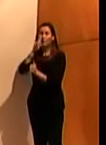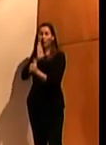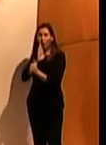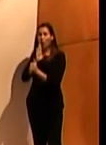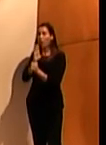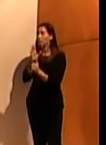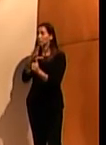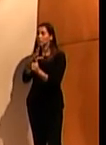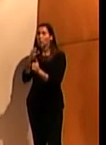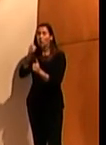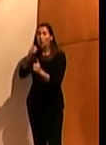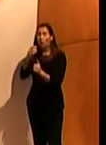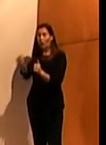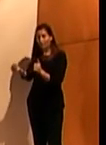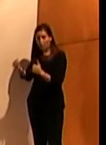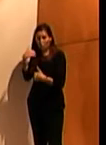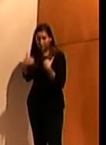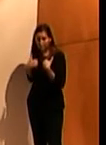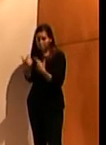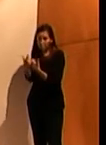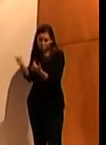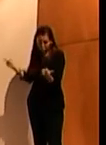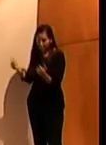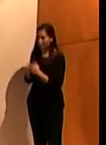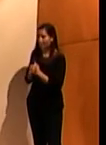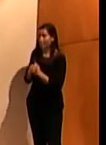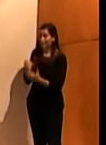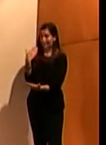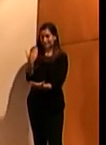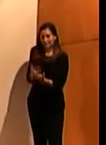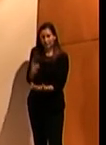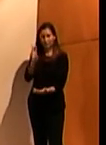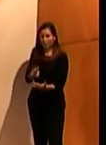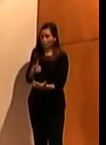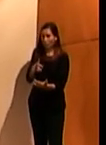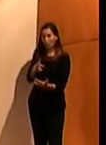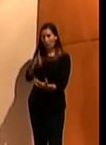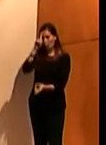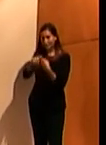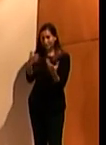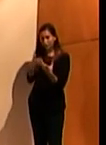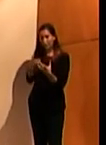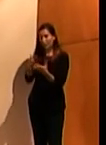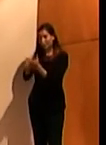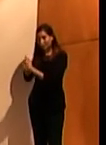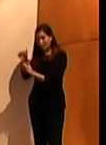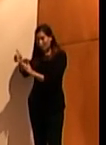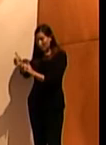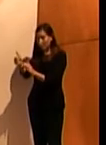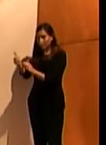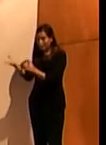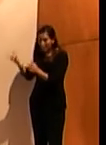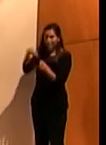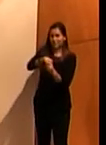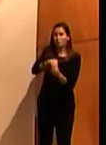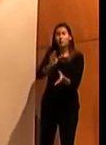divers, où là l'idée c'est vraiment qu'ils puissent être aussi acteurs de ce projet là même s'ils ne seront peut-être pas les futurs habitants